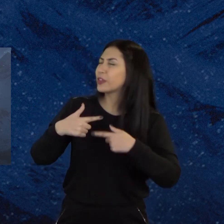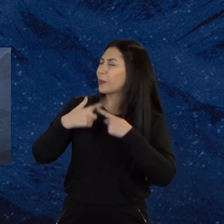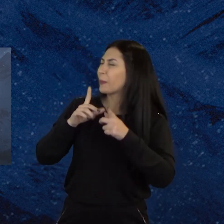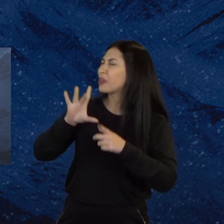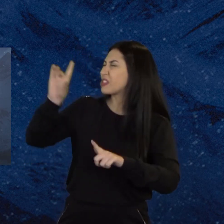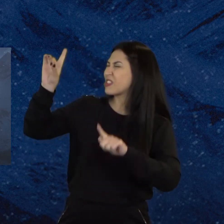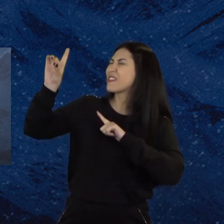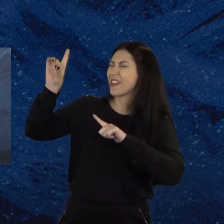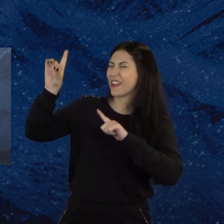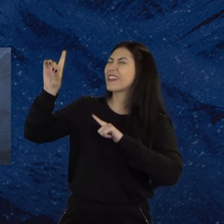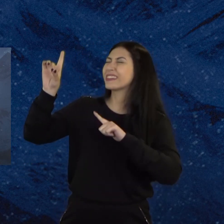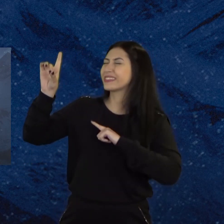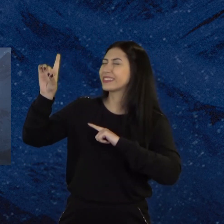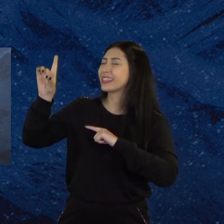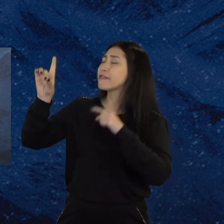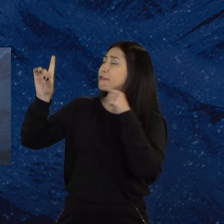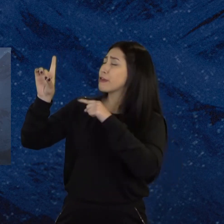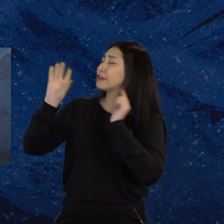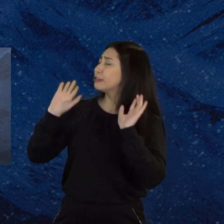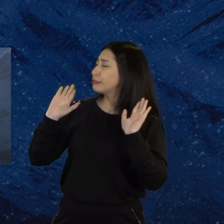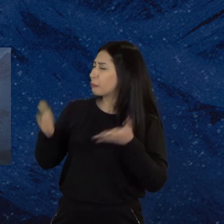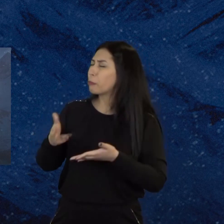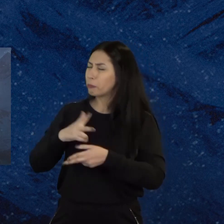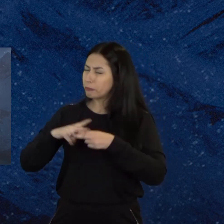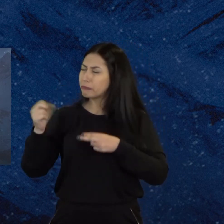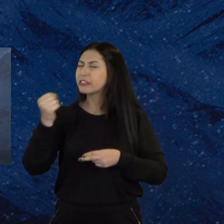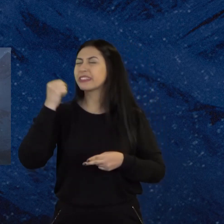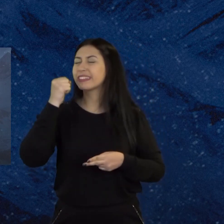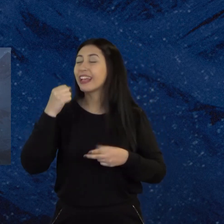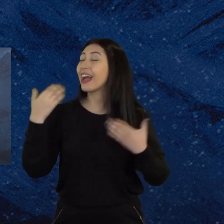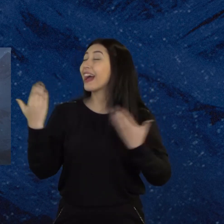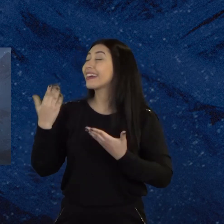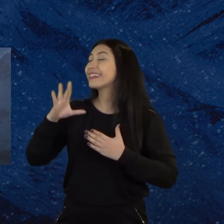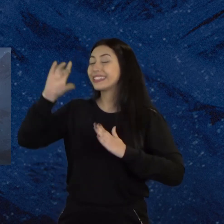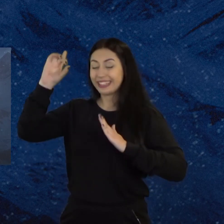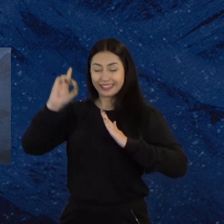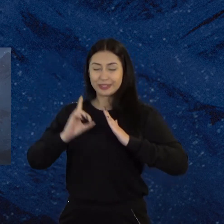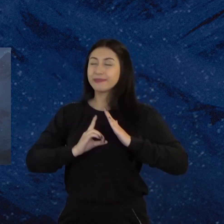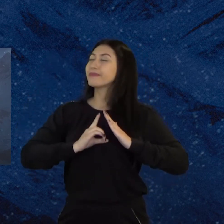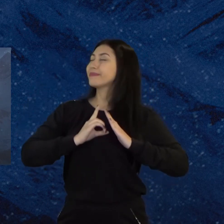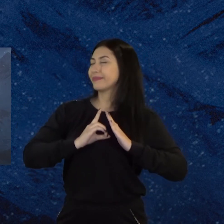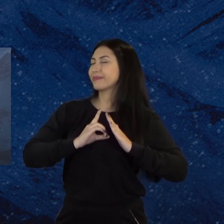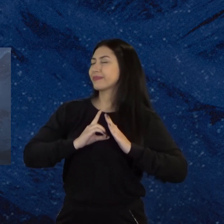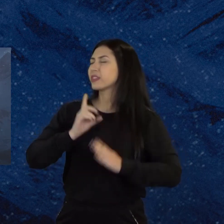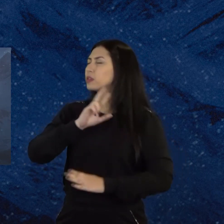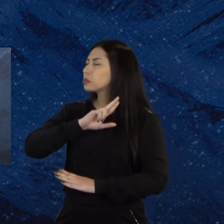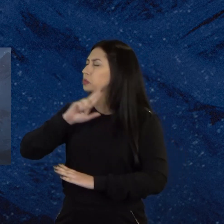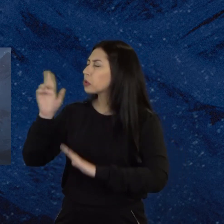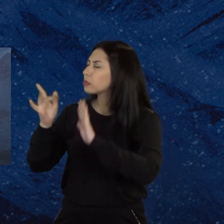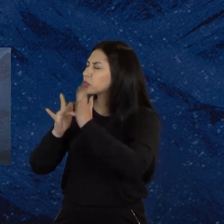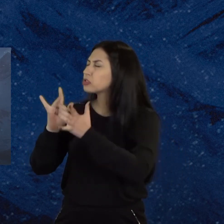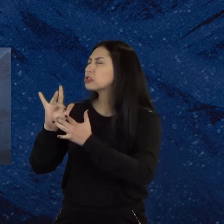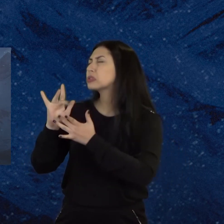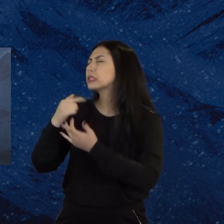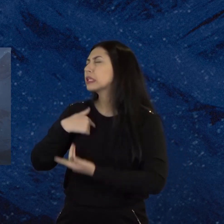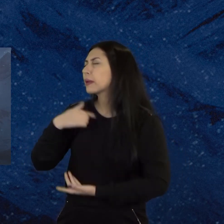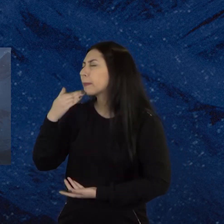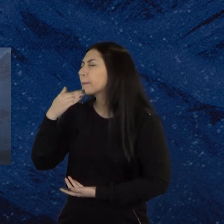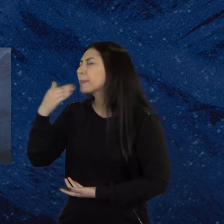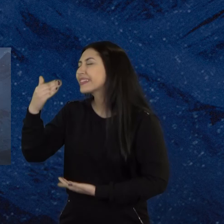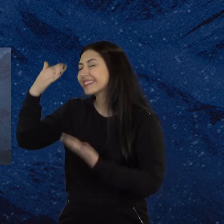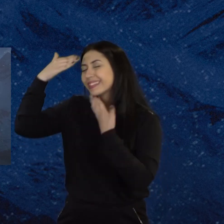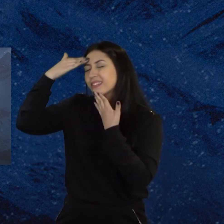Deus, que já venceu todas as coisas e agora está em nós. Em Teu nome eu Te peço,